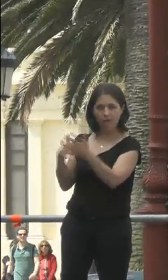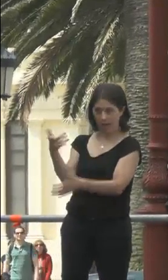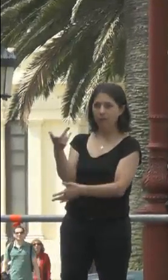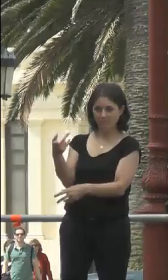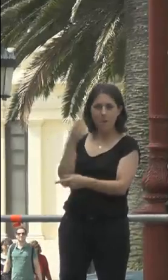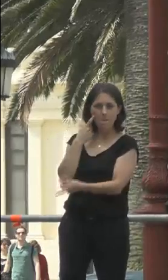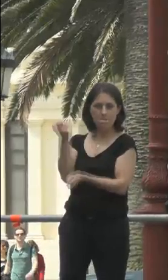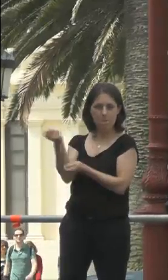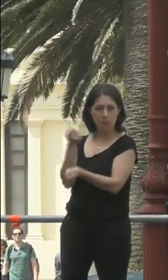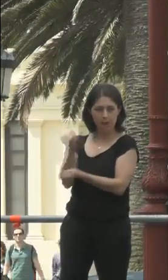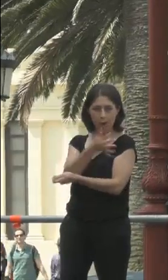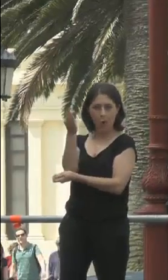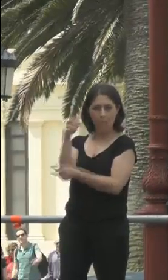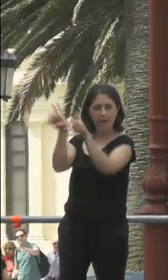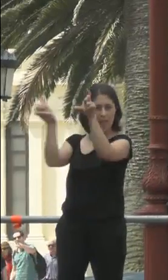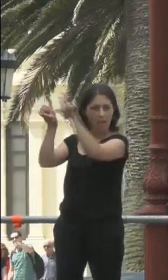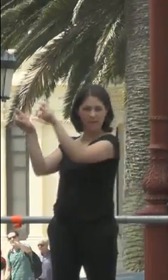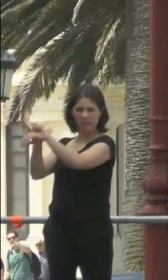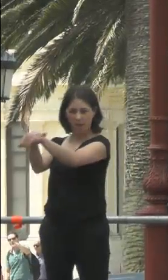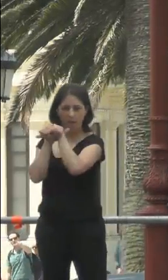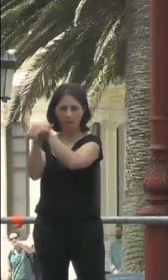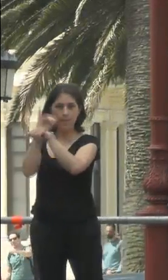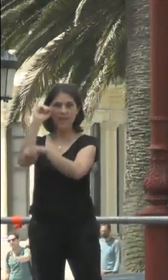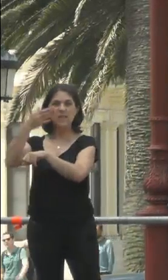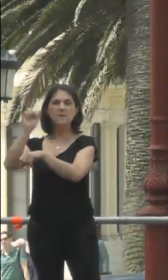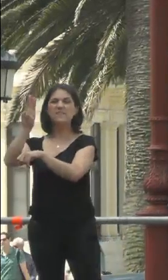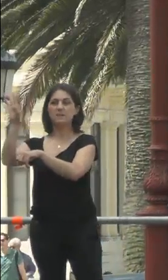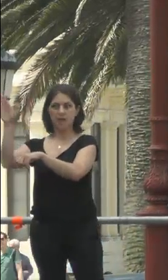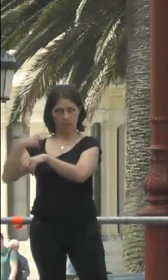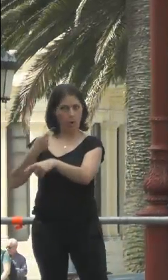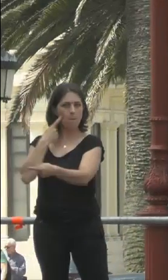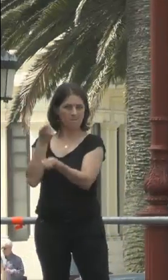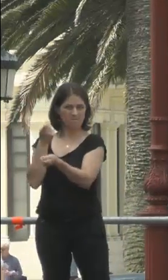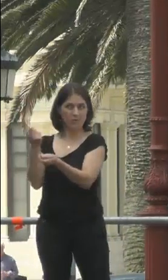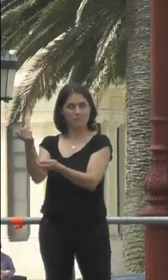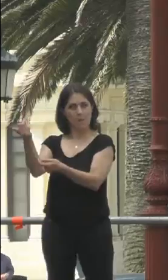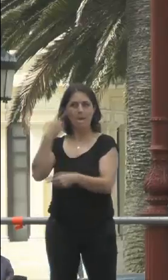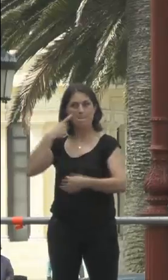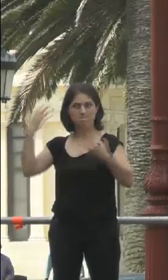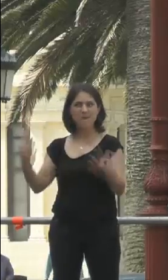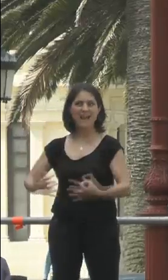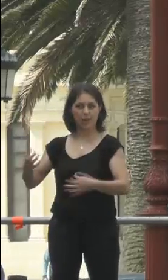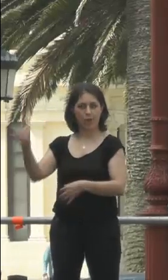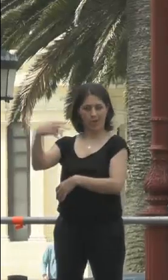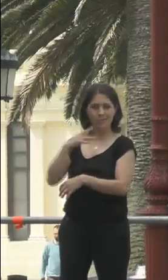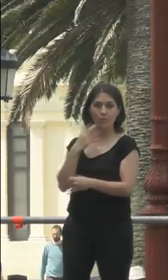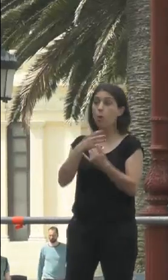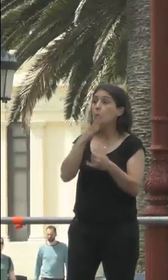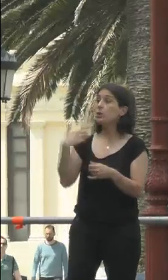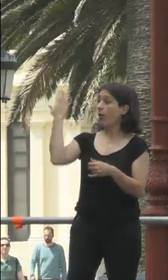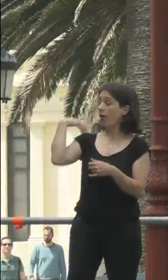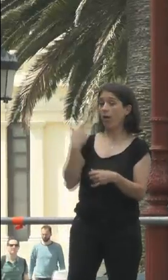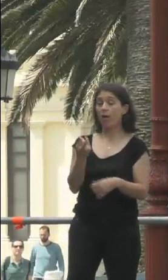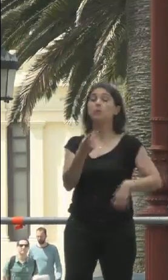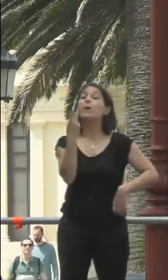e todas as súas empresas amigas do IBEX 35. Porque eles nos deron ese impulso para que no 20D xa fora en